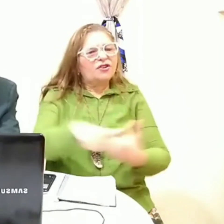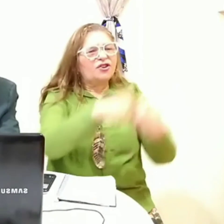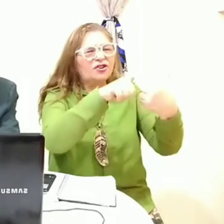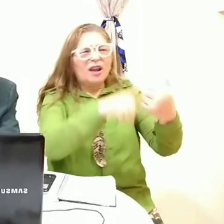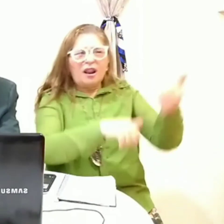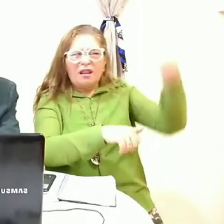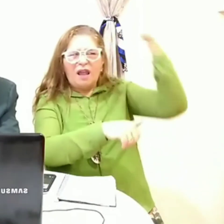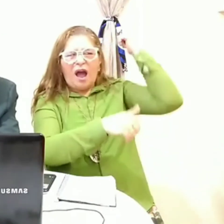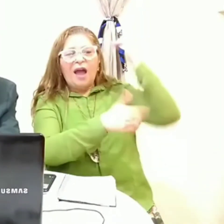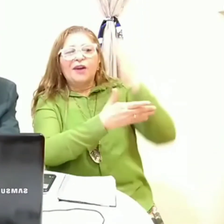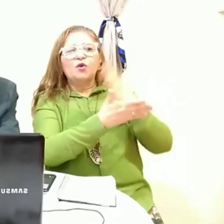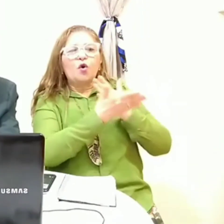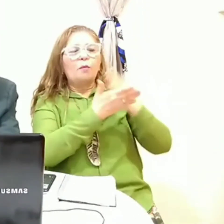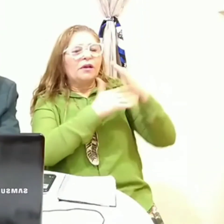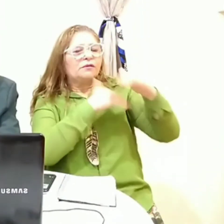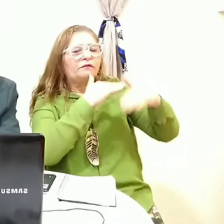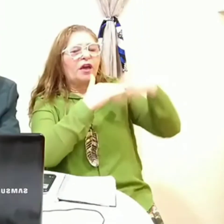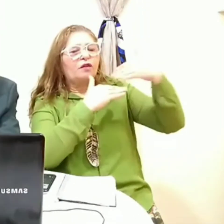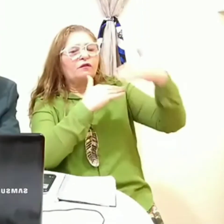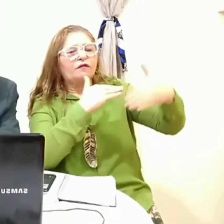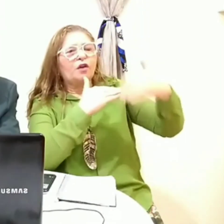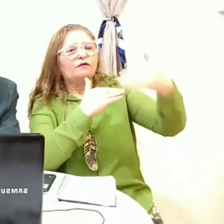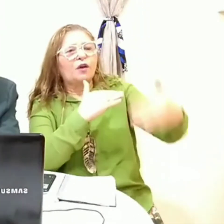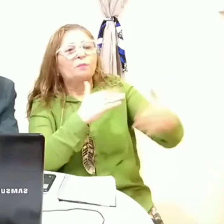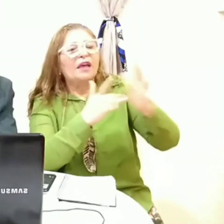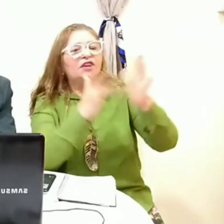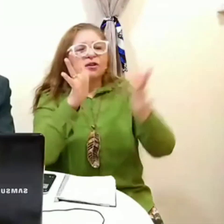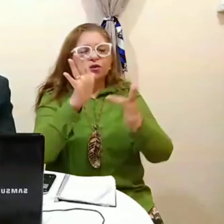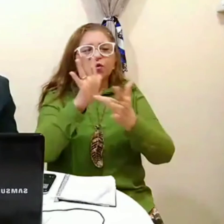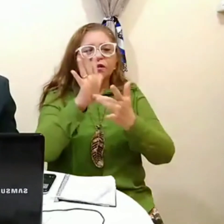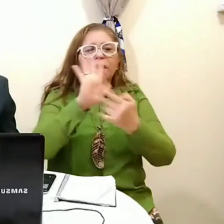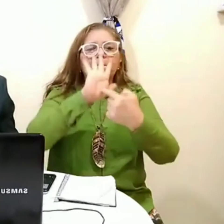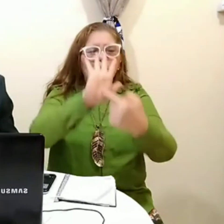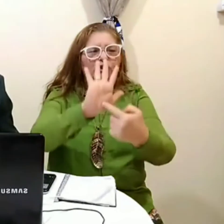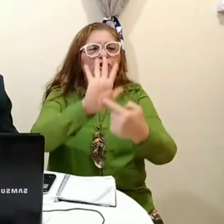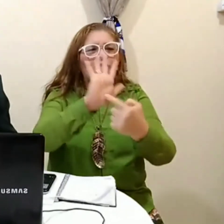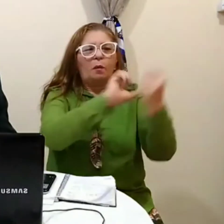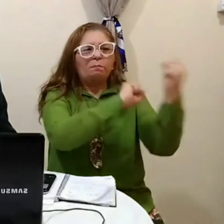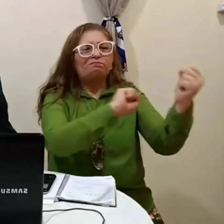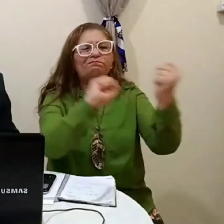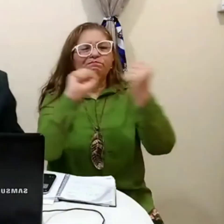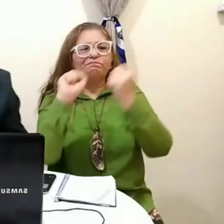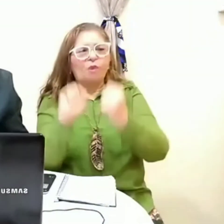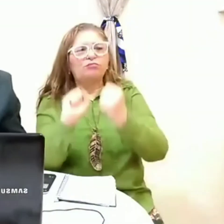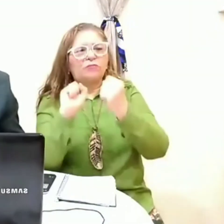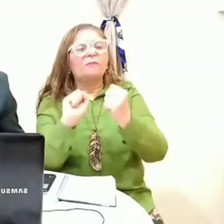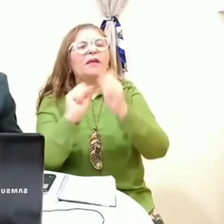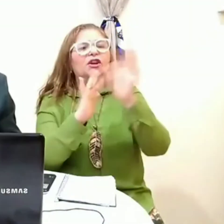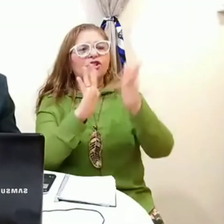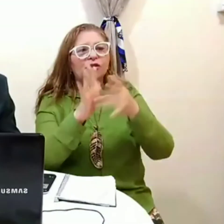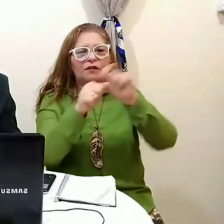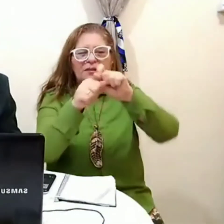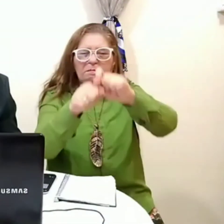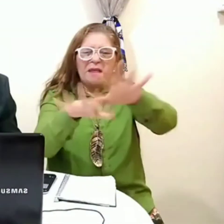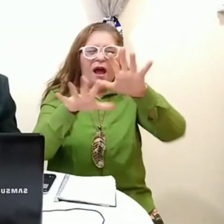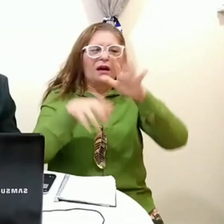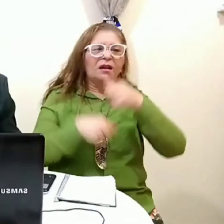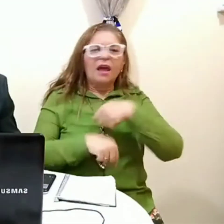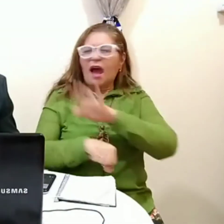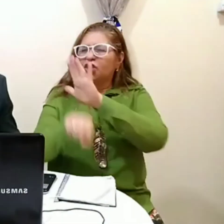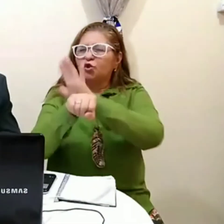a Jesus de Nazaré com o Espírito Santo e com poder, o qual andou por toda parte, fazendo o bem